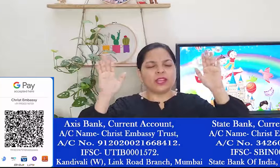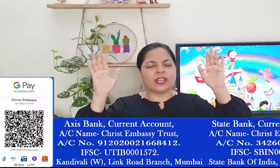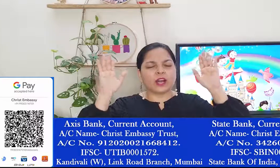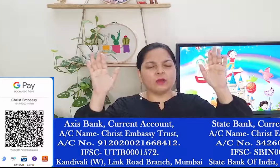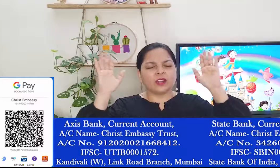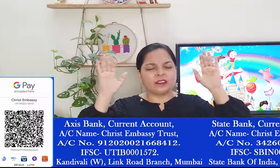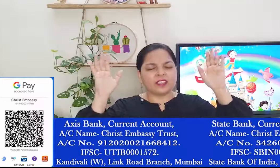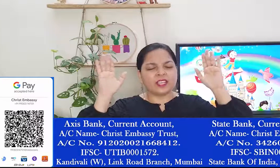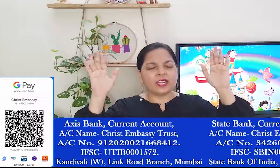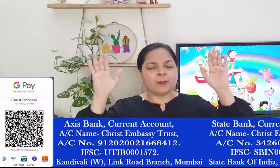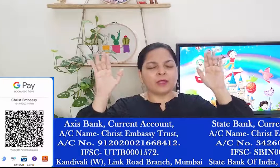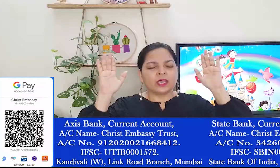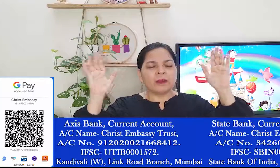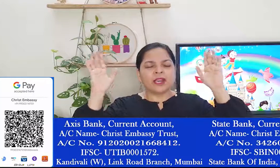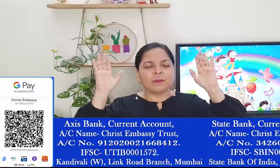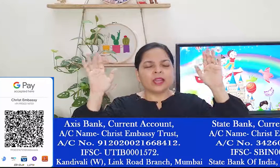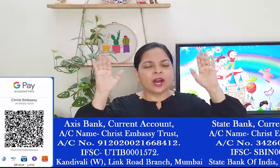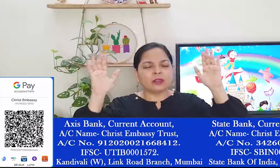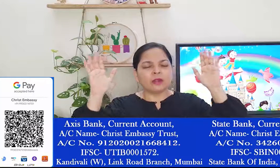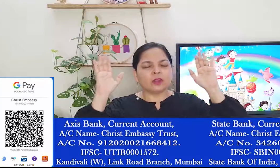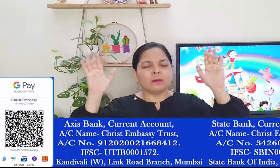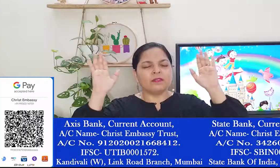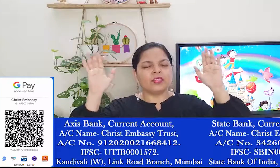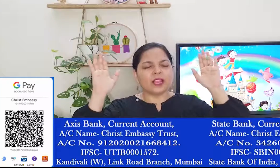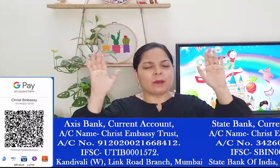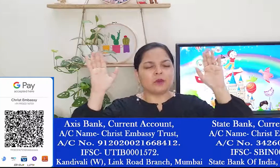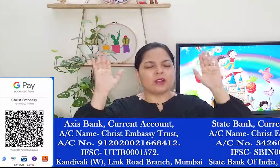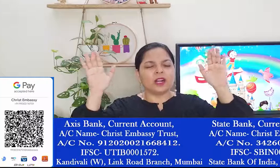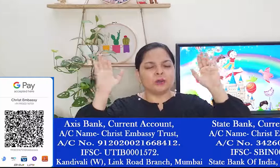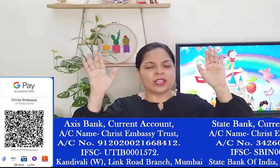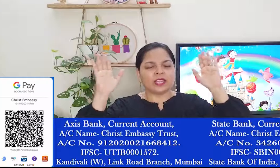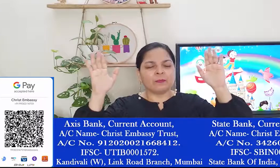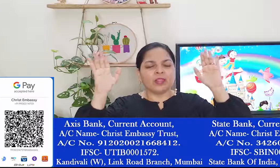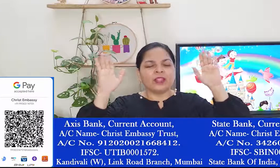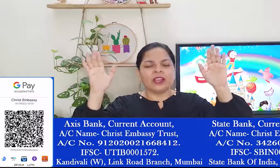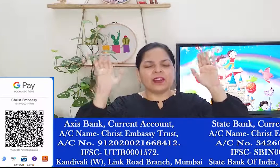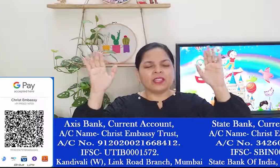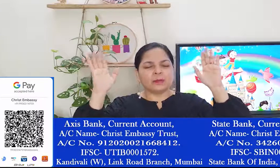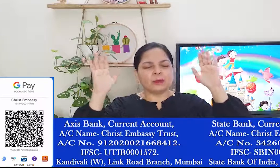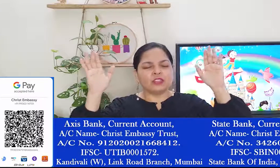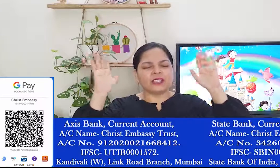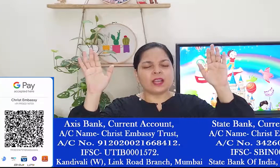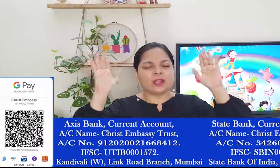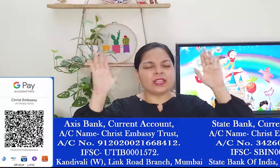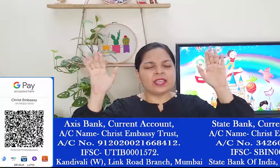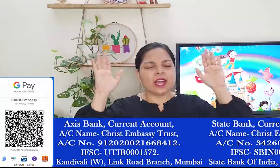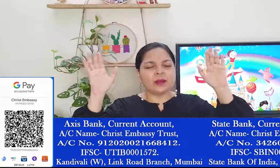দানের সুযোগ ও সুবিধা দেওয়ার জন্য। এই দান তোমার আত্মার দ্বারা পবিত্র আর তোমার গ্রহণযোগ্য। ধন্যবাদ দিচ্ছি প্রভু, যেমন এরা দিয়েছে এদের